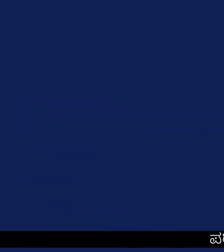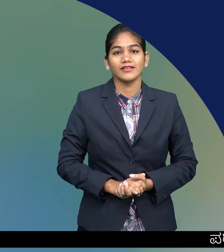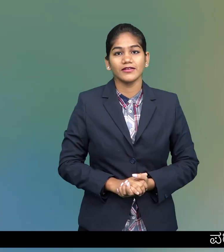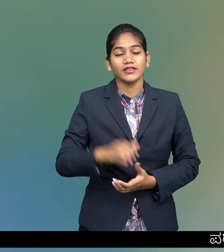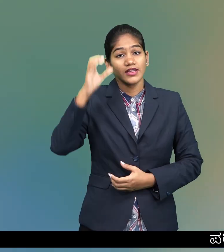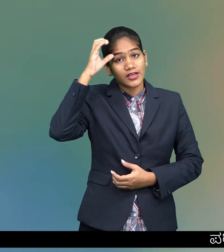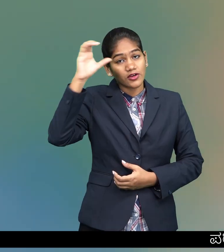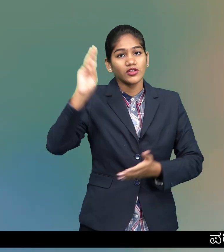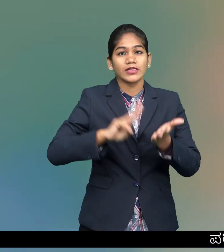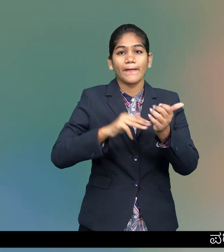ಪರಿಕಲ್ಪನೆಯ ನಕ್ಷೆ.